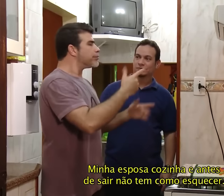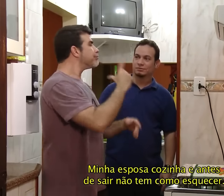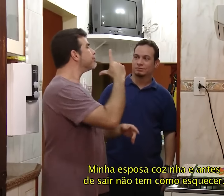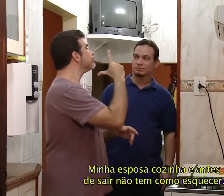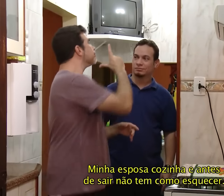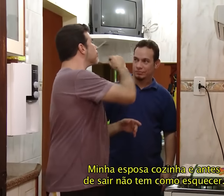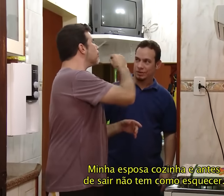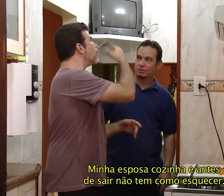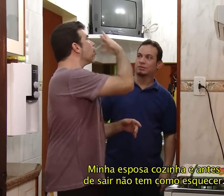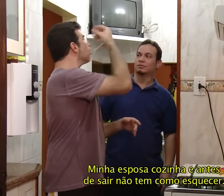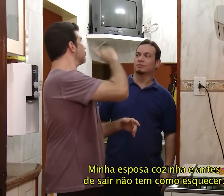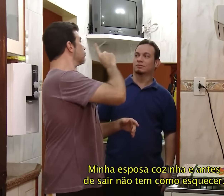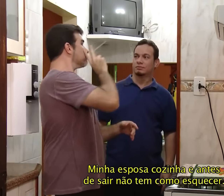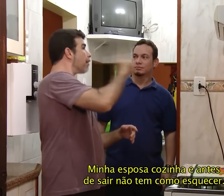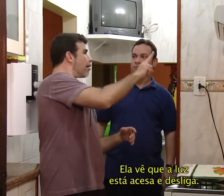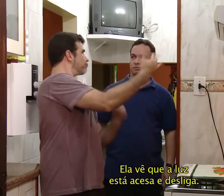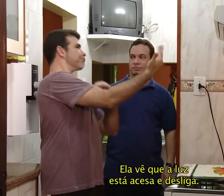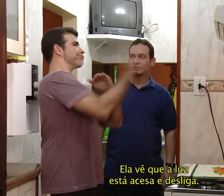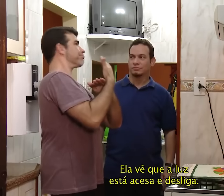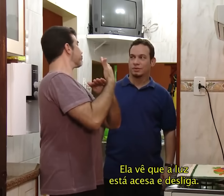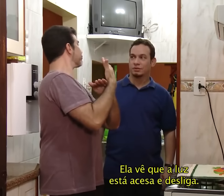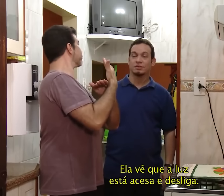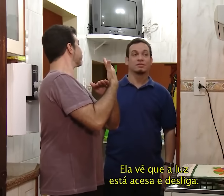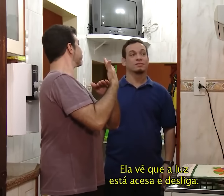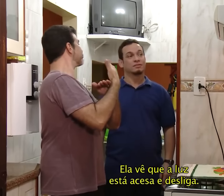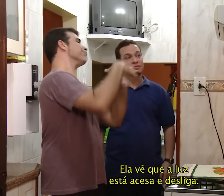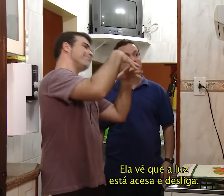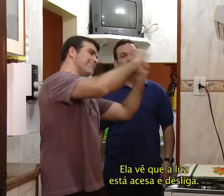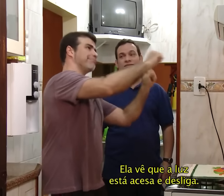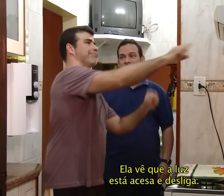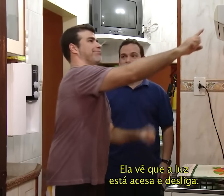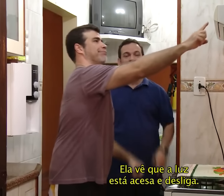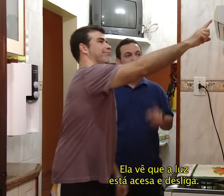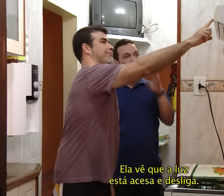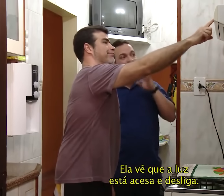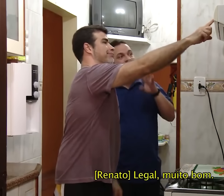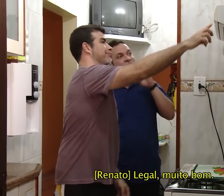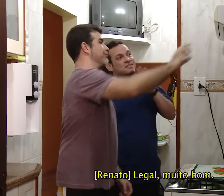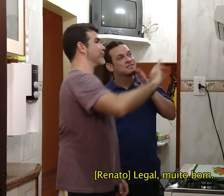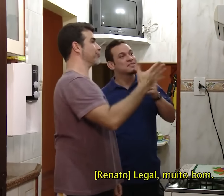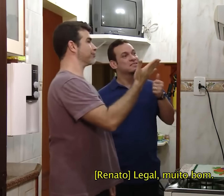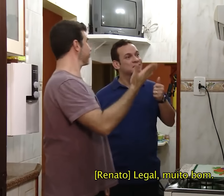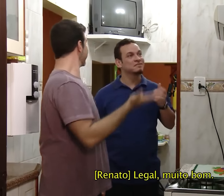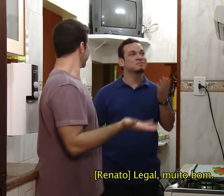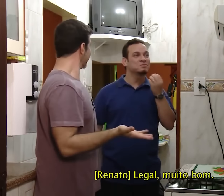e antes de sair não tem como esquecer. Ela vê que a luz está acesa. Vê e desliga. Legal, muito bom.